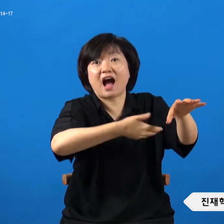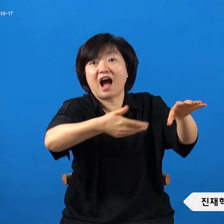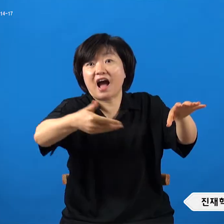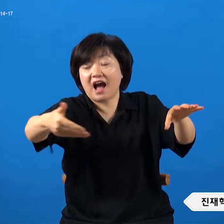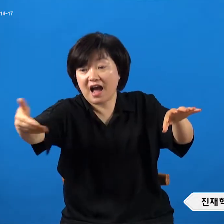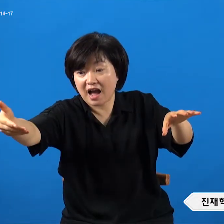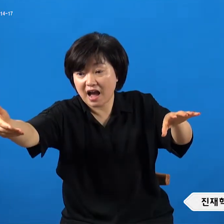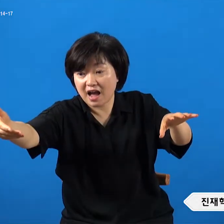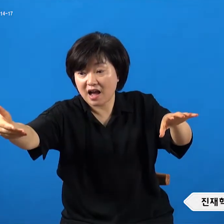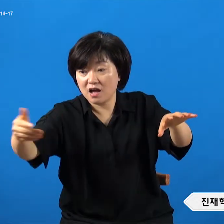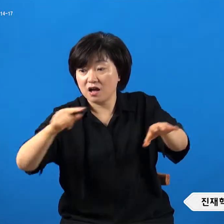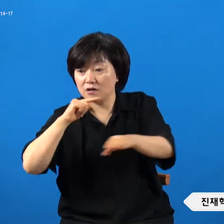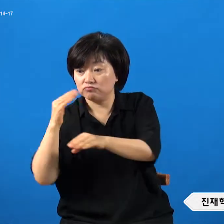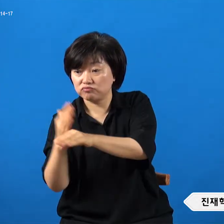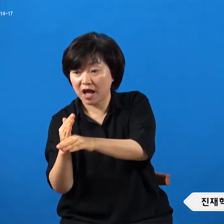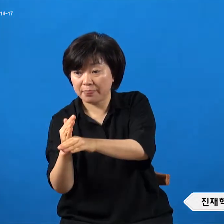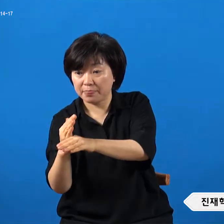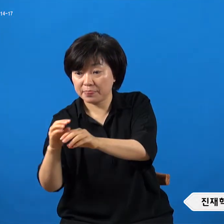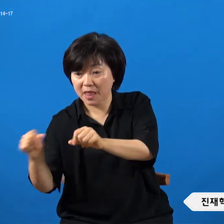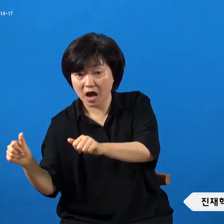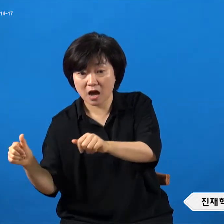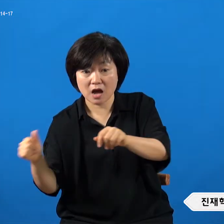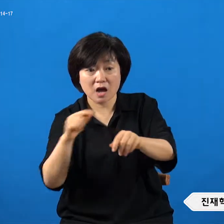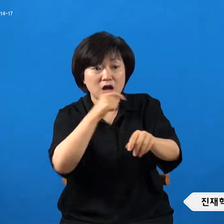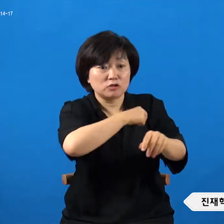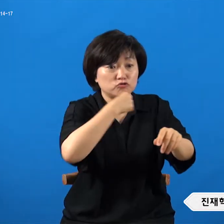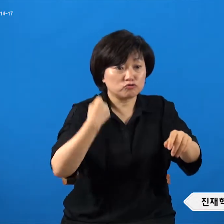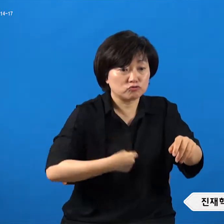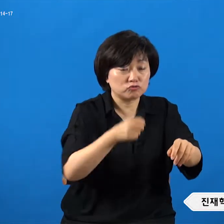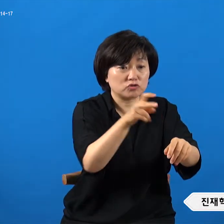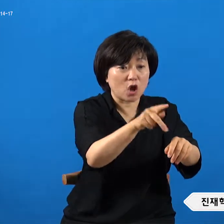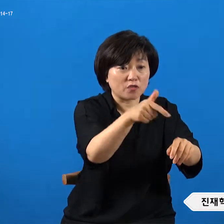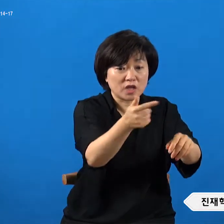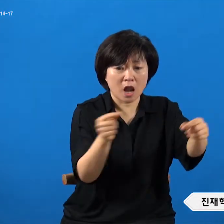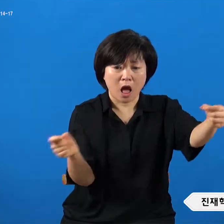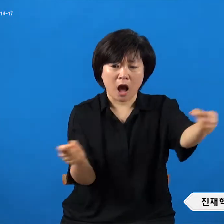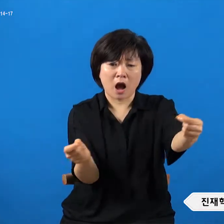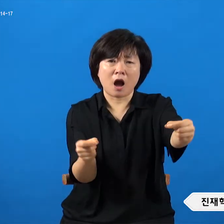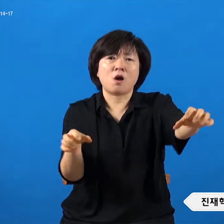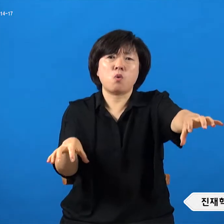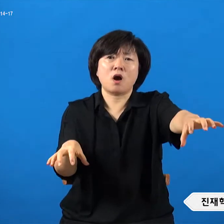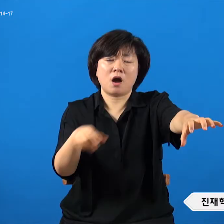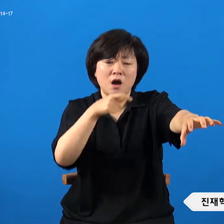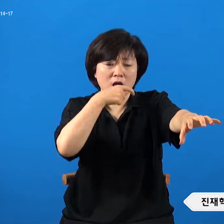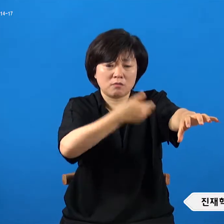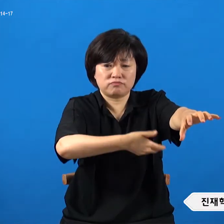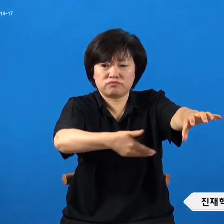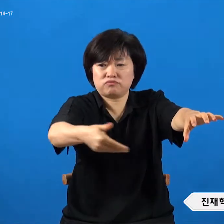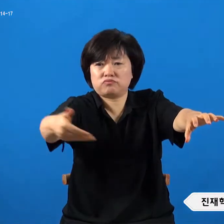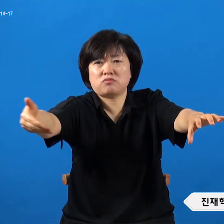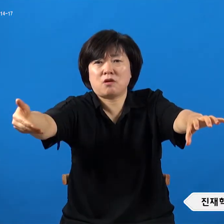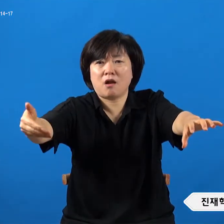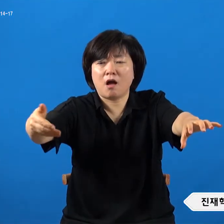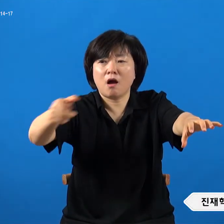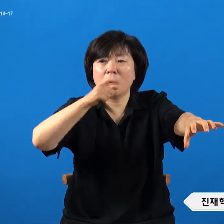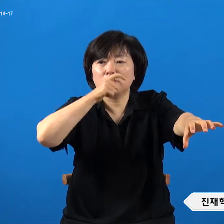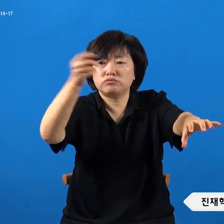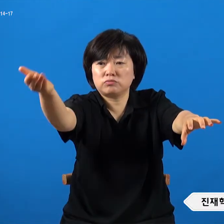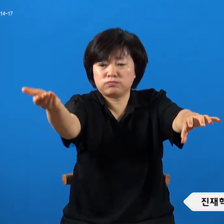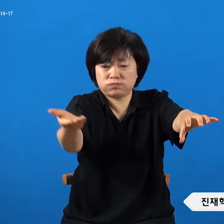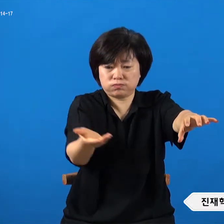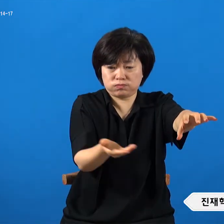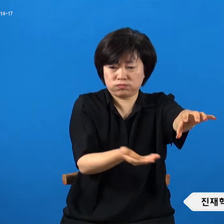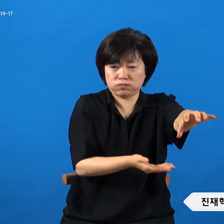땅하고 얼마나 가까운지 모릅니다. 사진을 한번 보십시오. 저게 바로